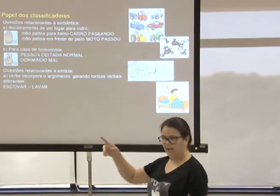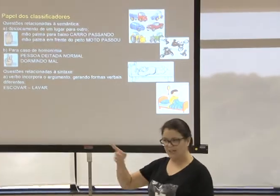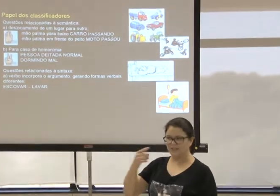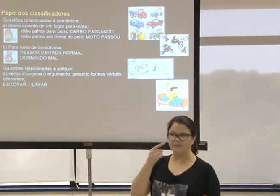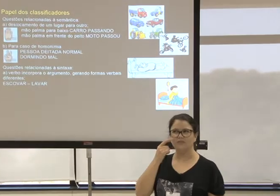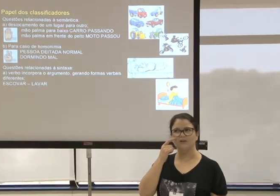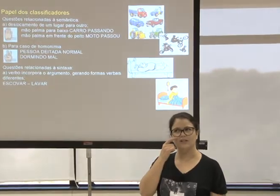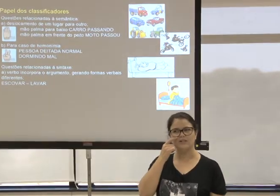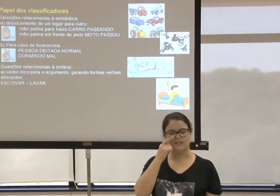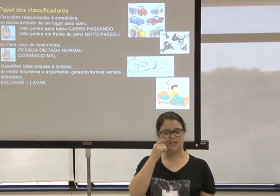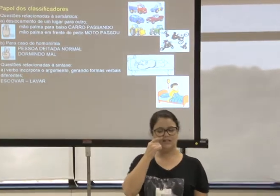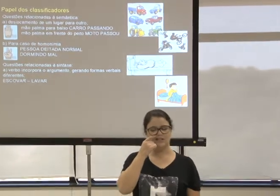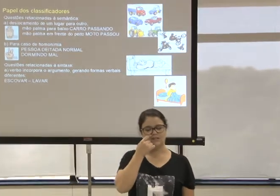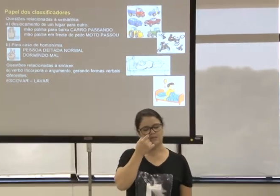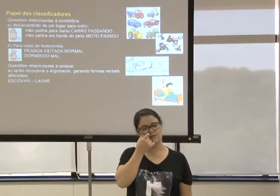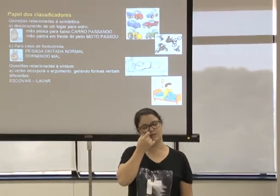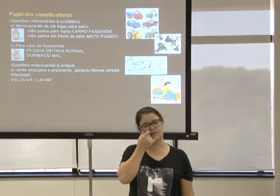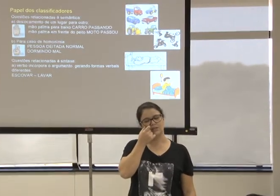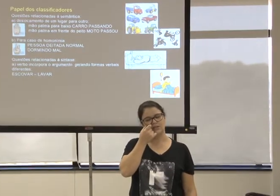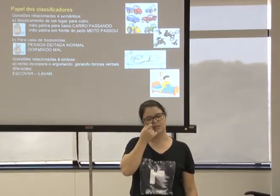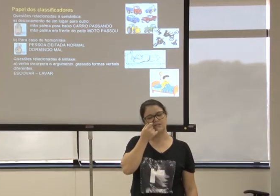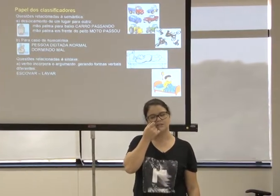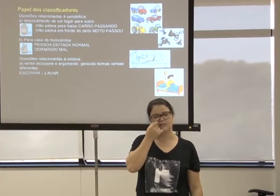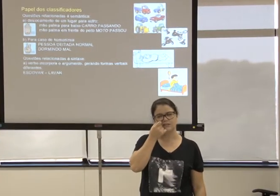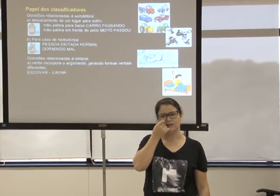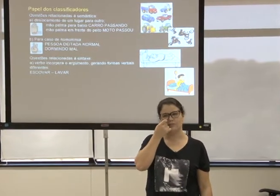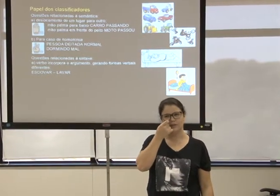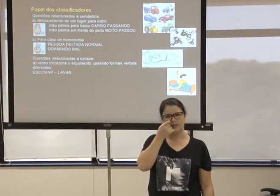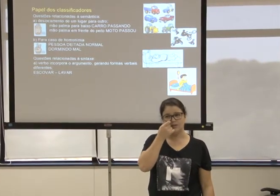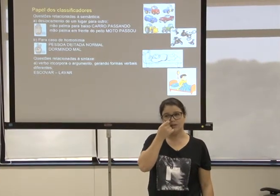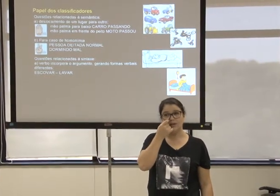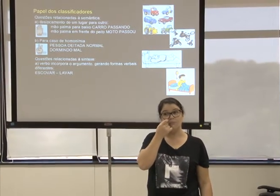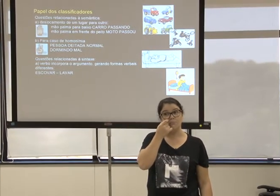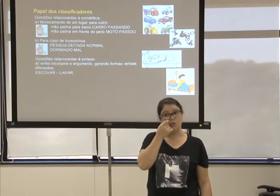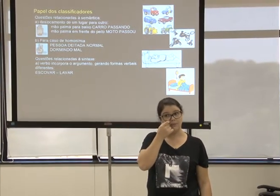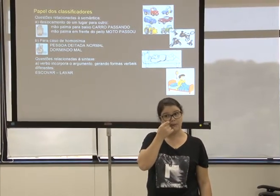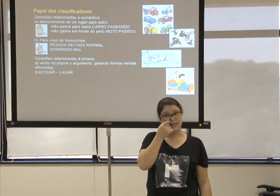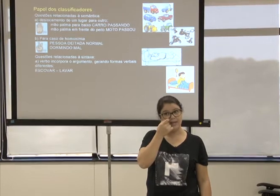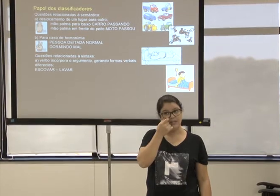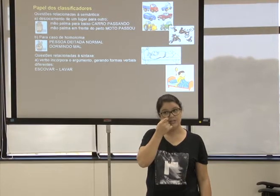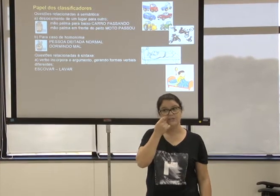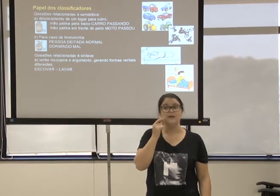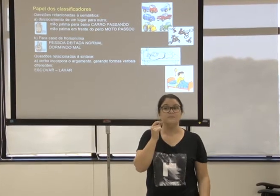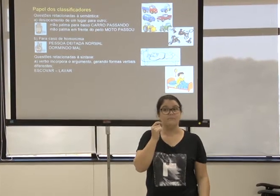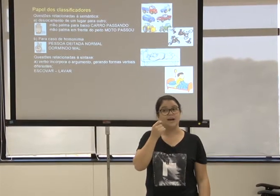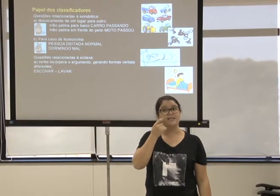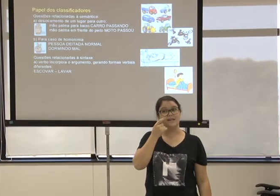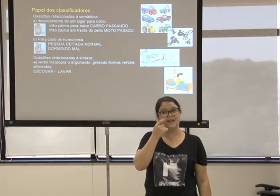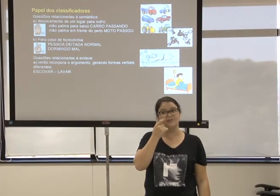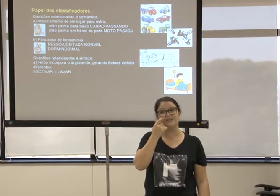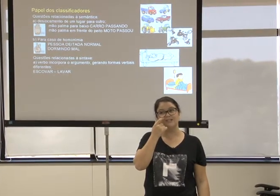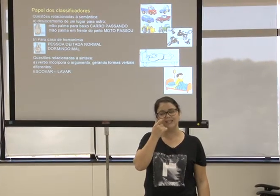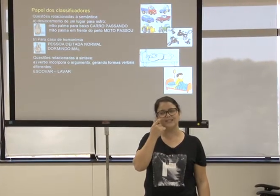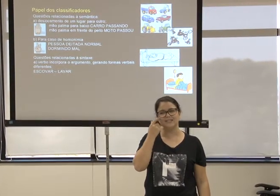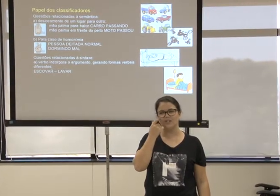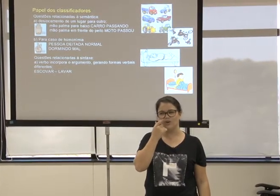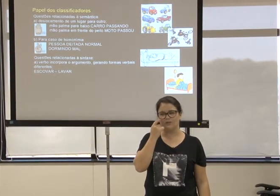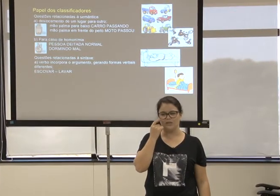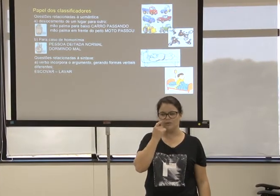Era, tem uma cicatriz assim, grande aqui assim. É porque muita maquiagem. Mas eu tenho uma cicatriz enorme aqui no rosto